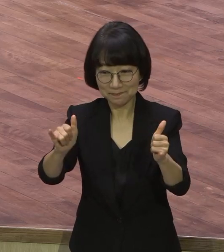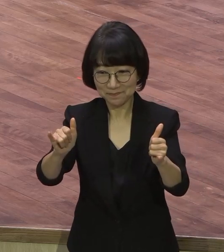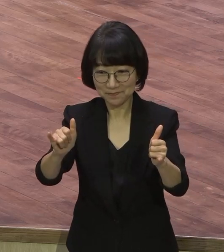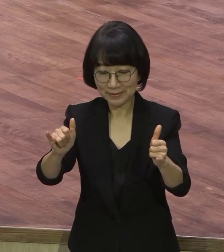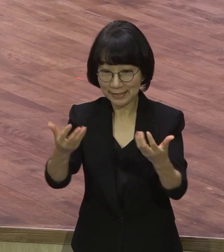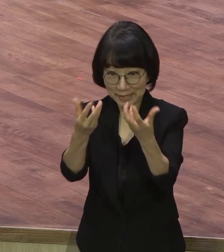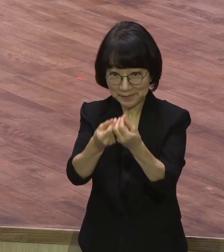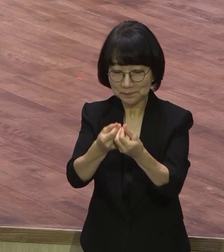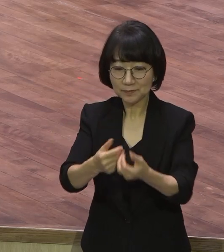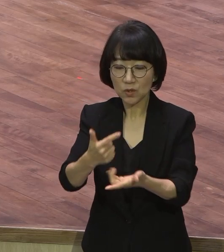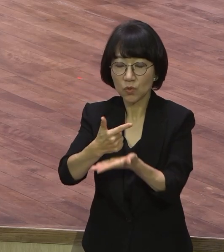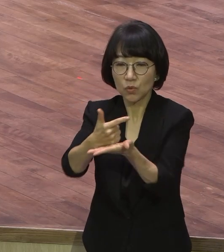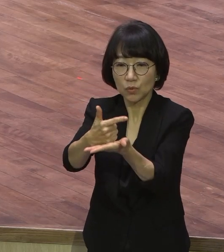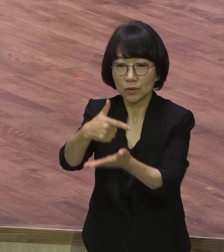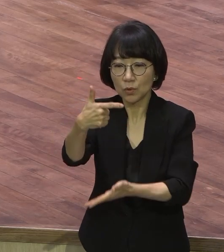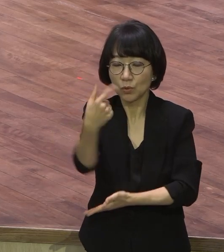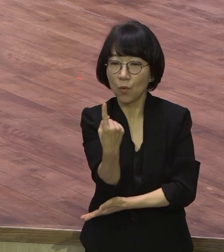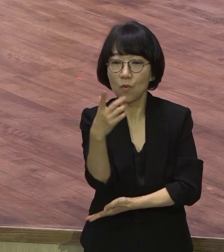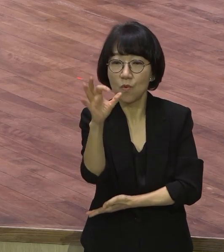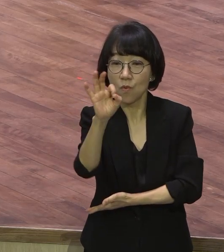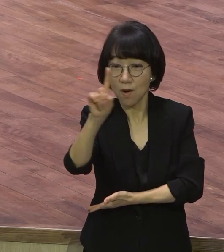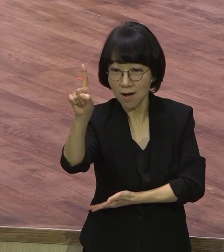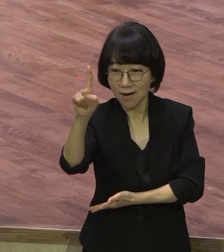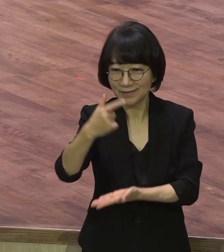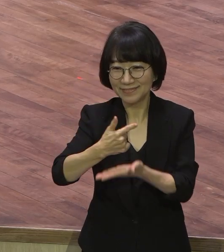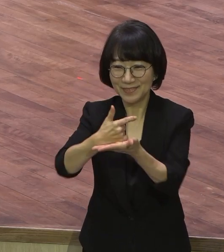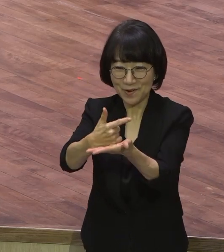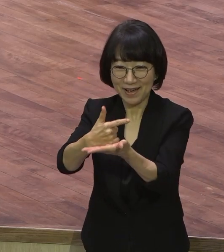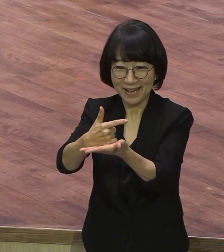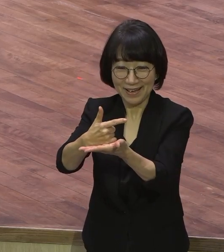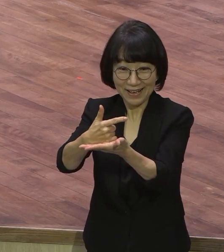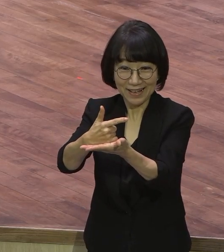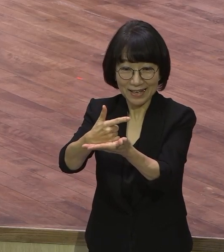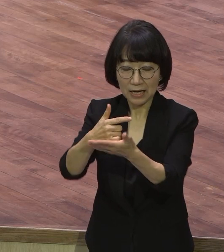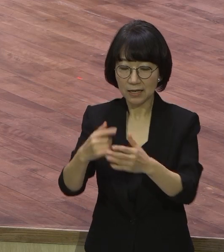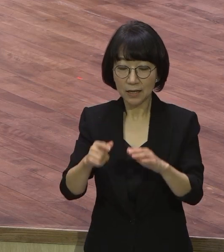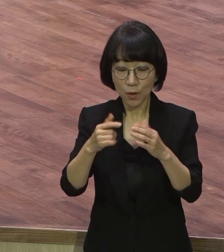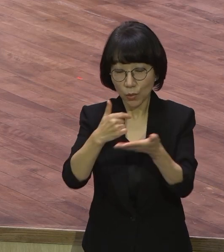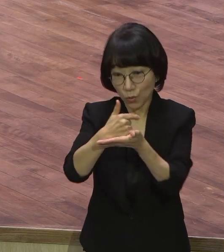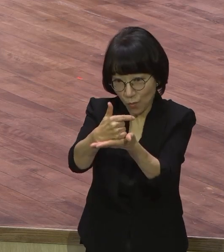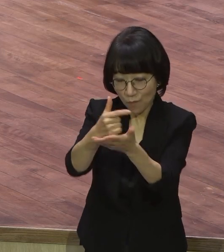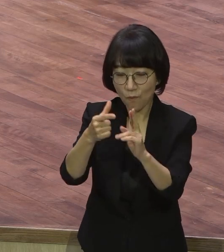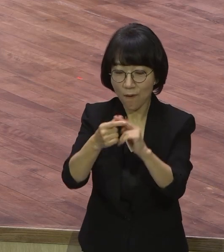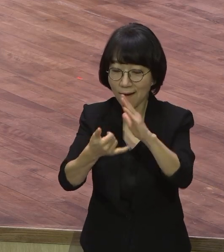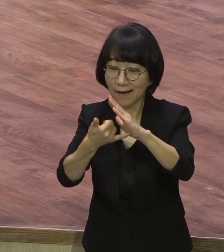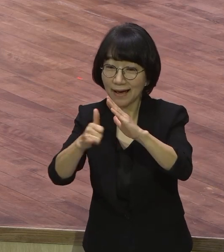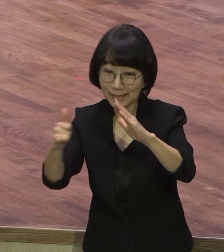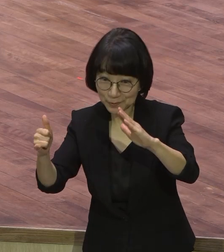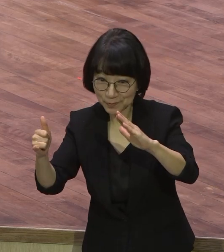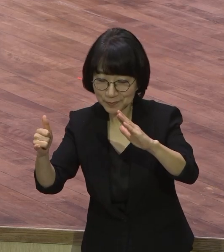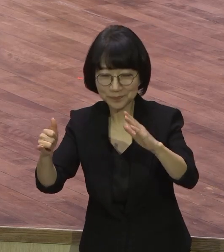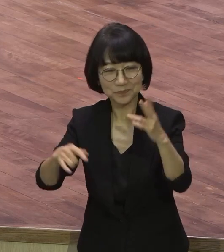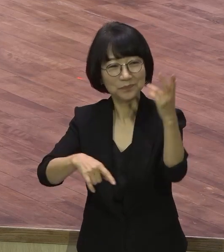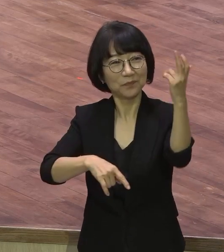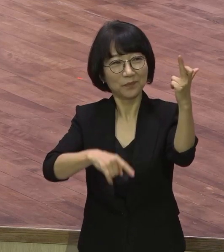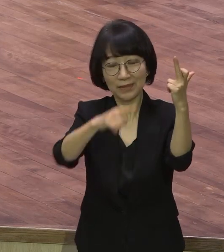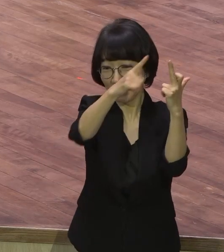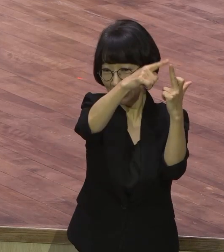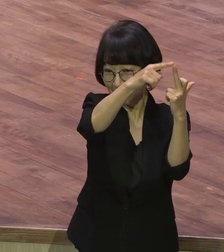노아 보자. 노아 노아가 그냥 노아입니까? 노아와 그 가족 외에는 모든